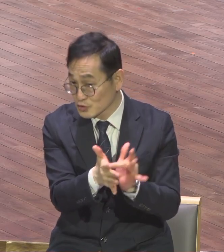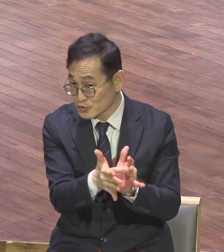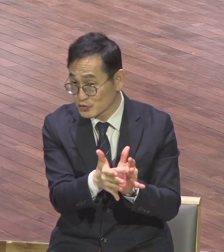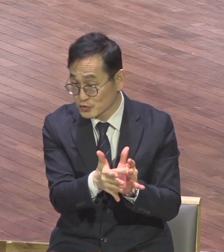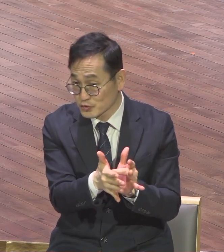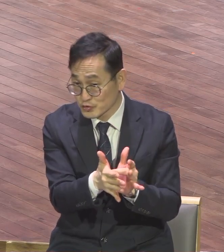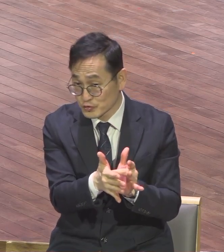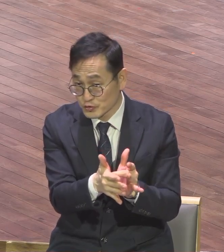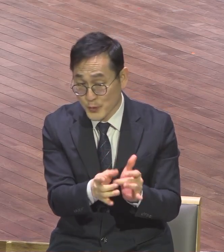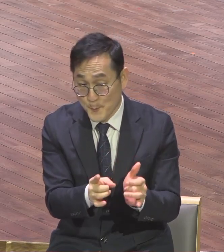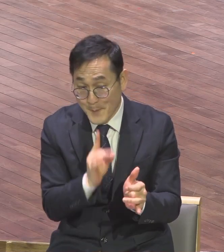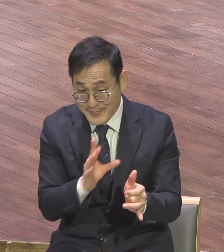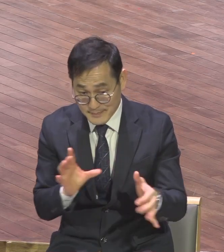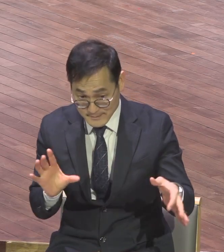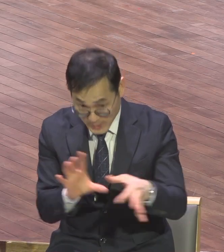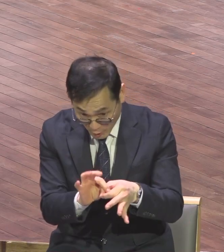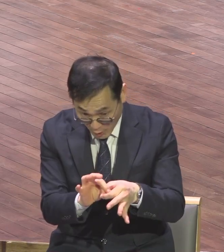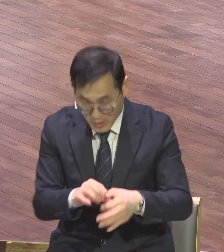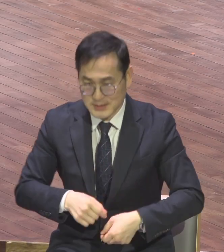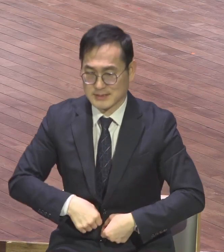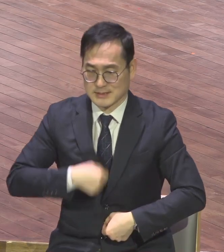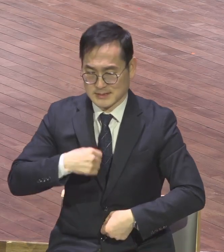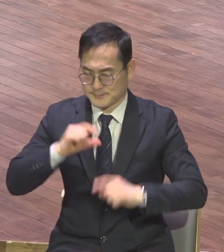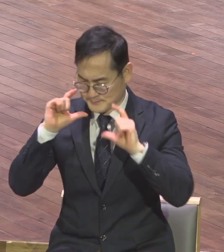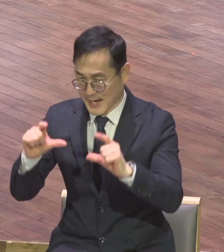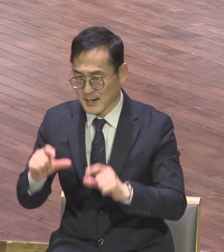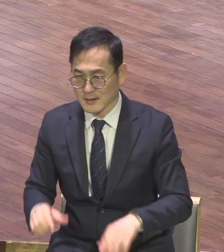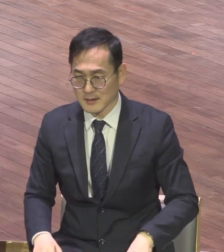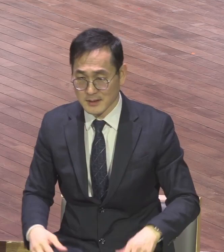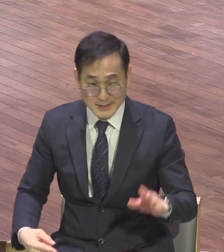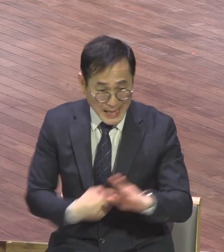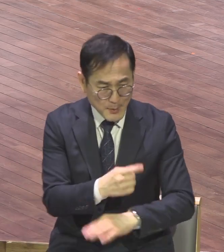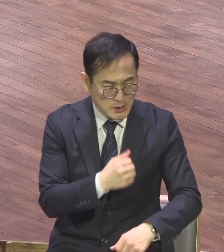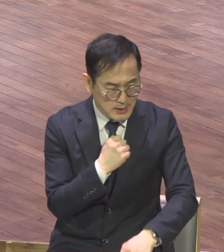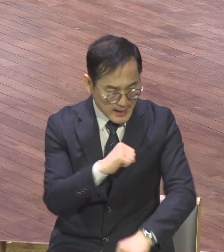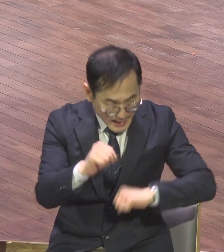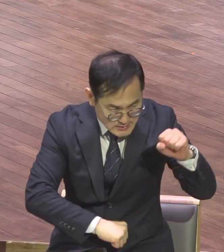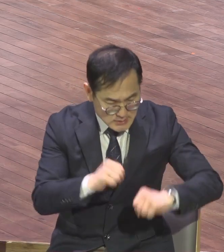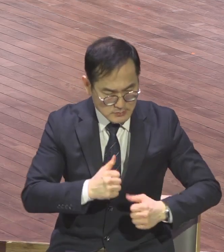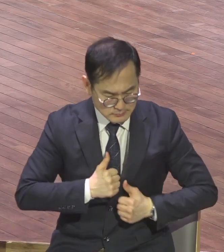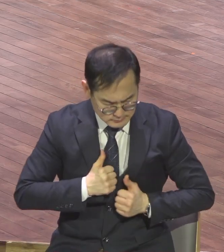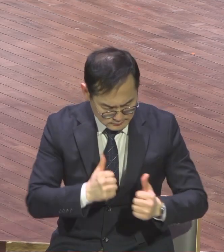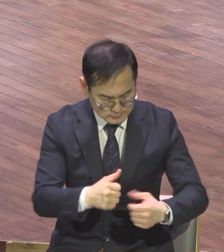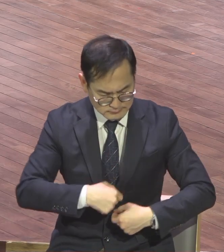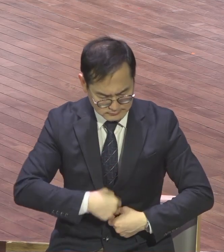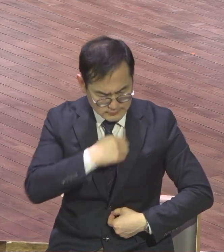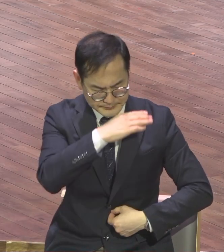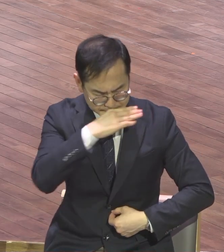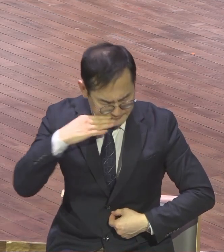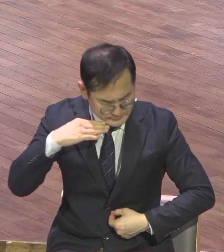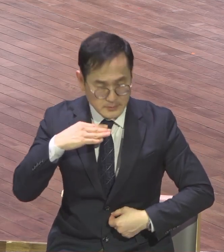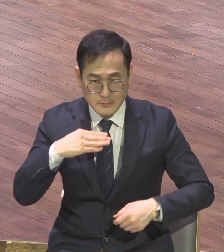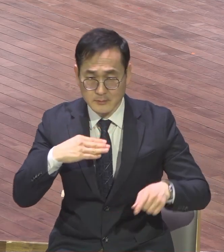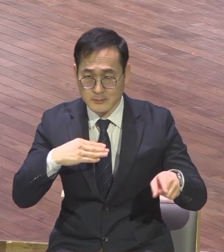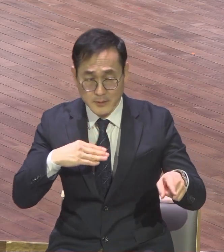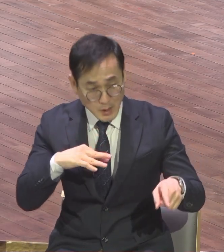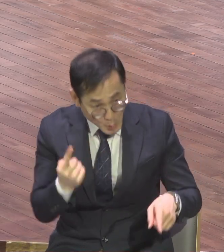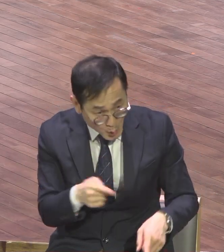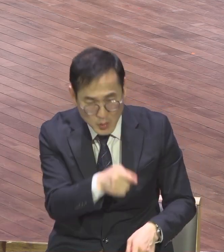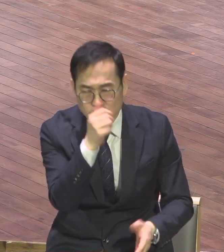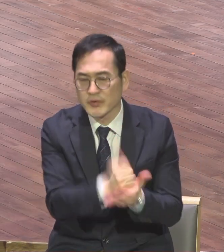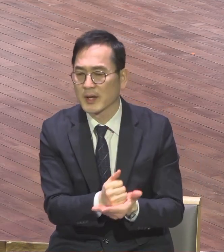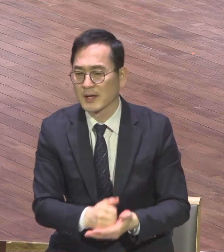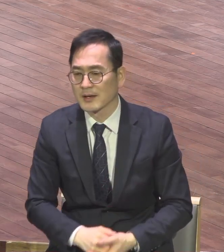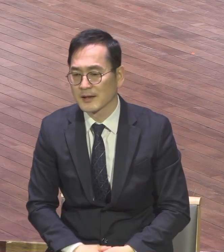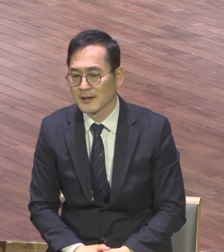예수 그리스도만 의롭습니다. 나머지는 다 죄입니다. 하나님은 절대평가예요. 내가 저 사람보다 낫지. 저 사람에